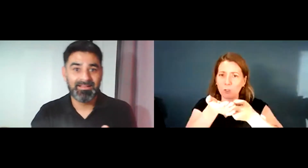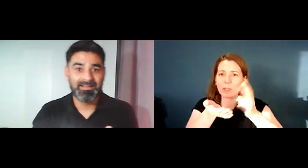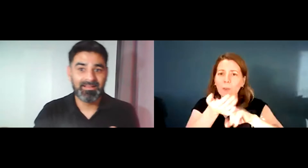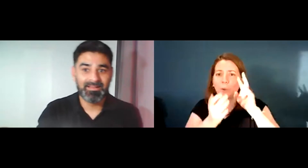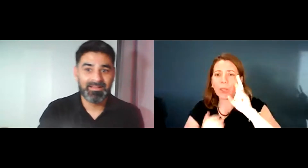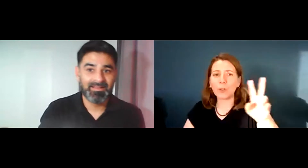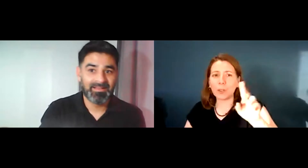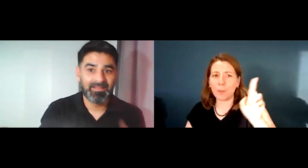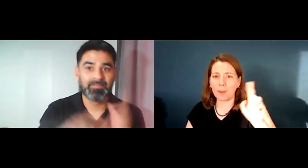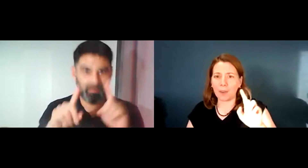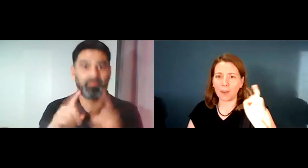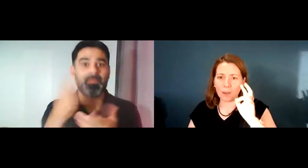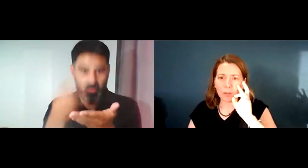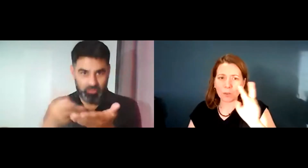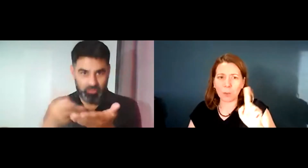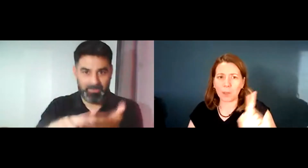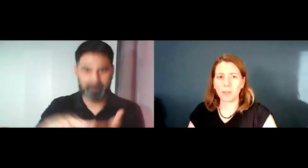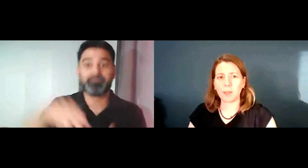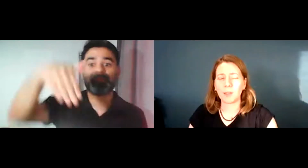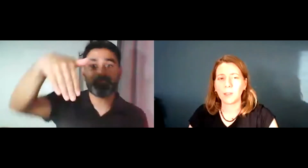Otra vez, porque no te ven. No te ven.